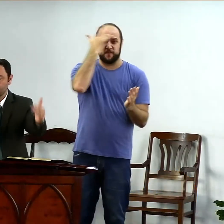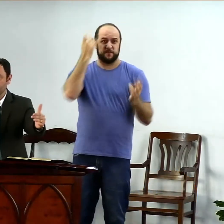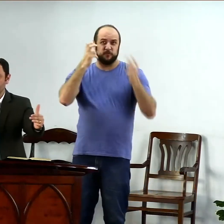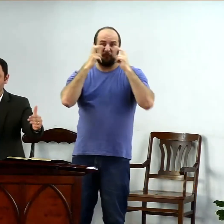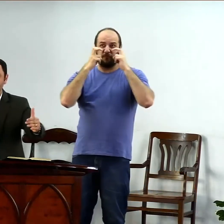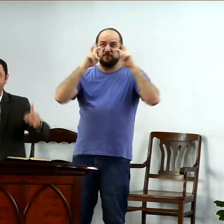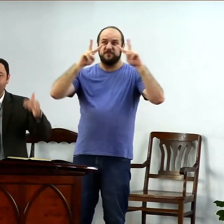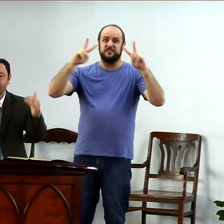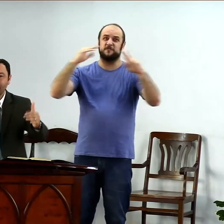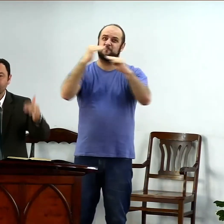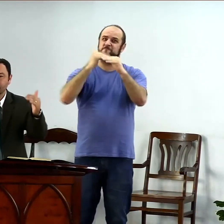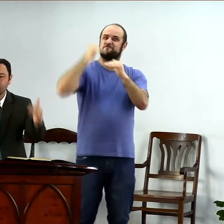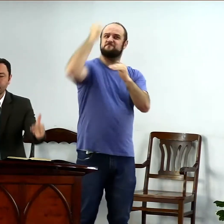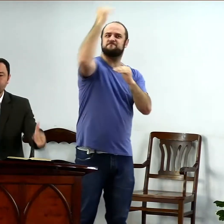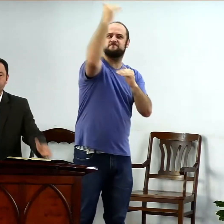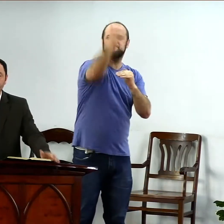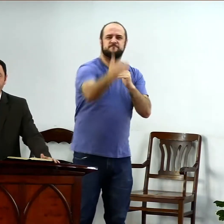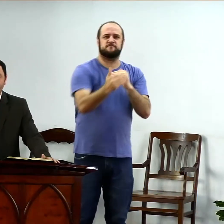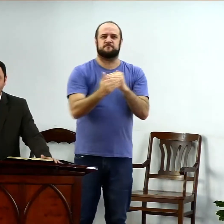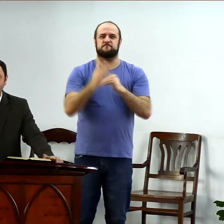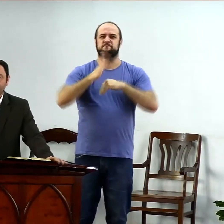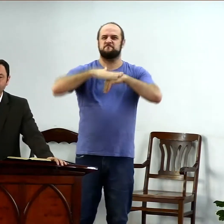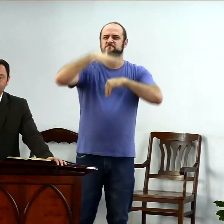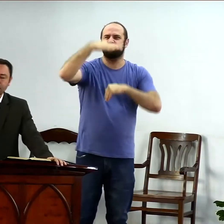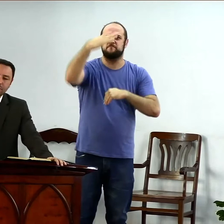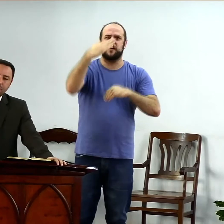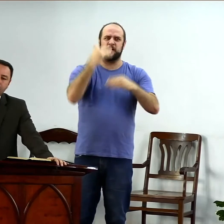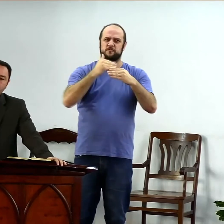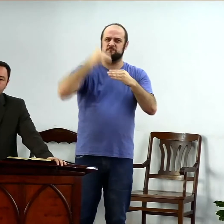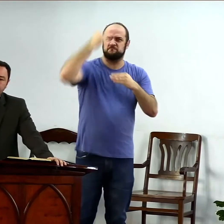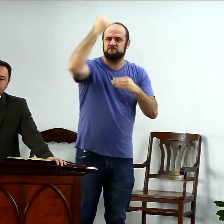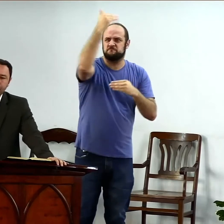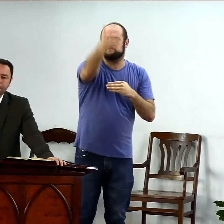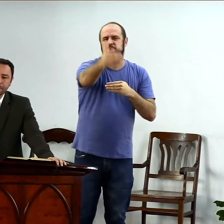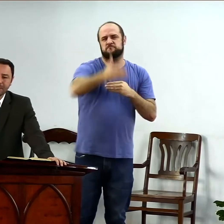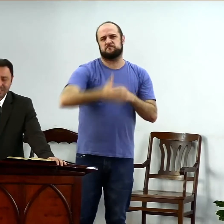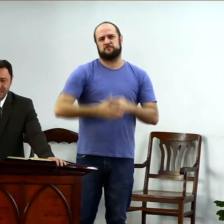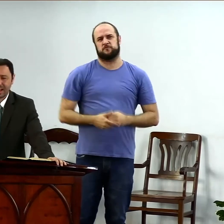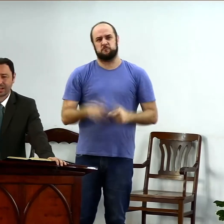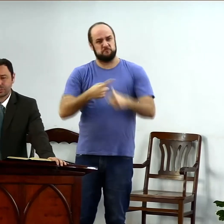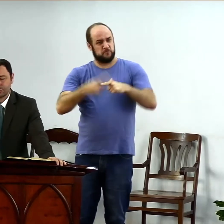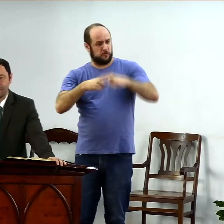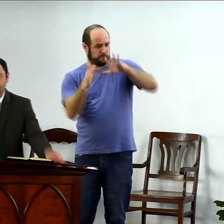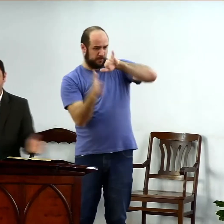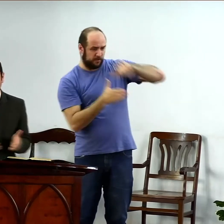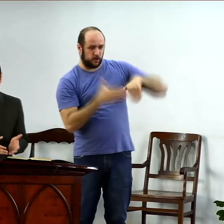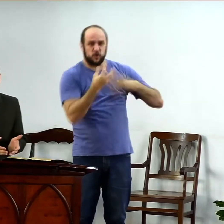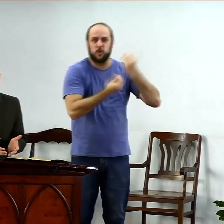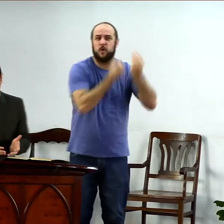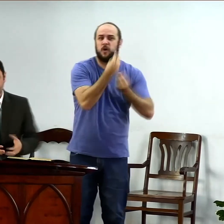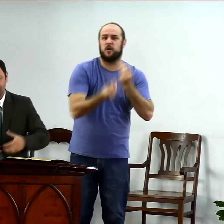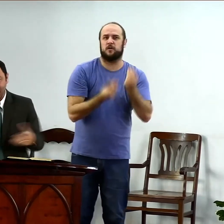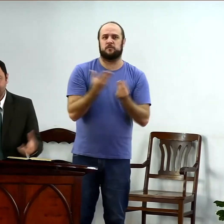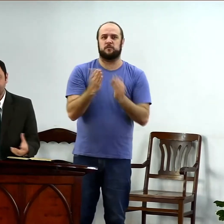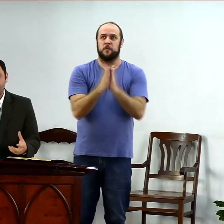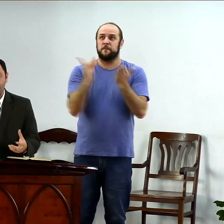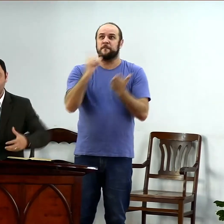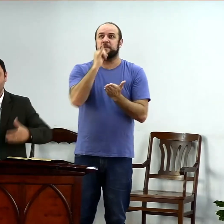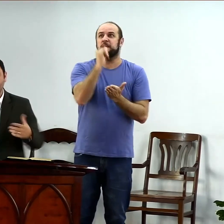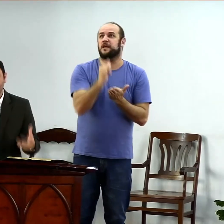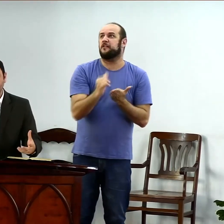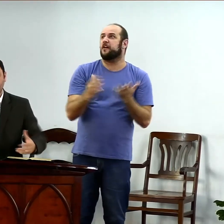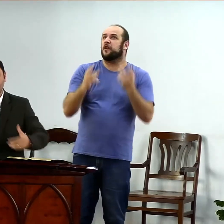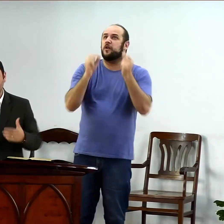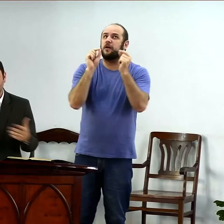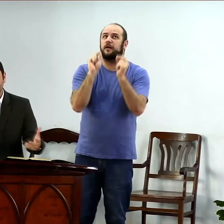da solidão, além da escuridão, além do vazio da alma? Será que de fato a palavra de Deus traz